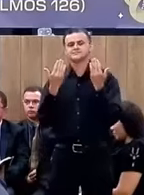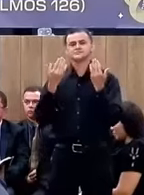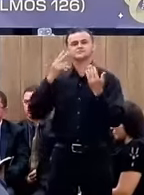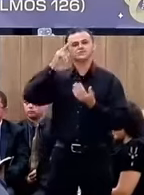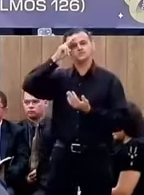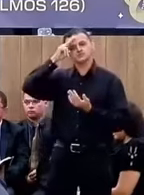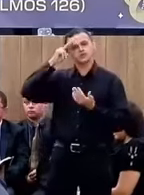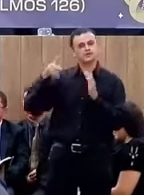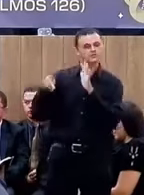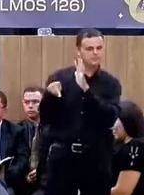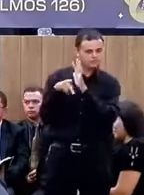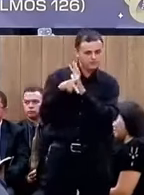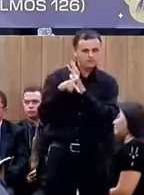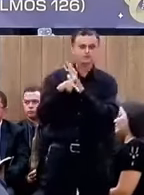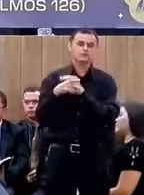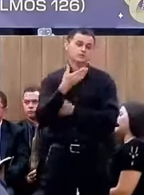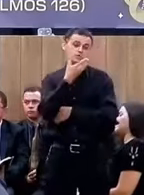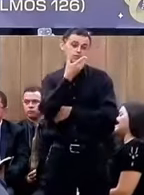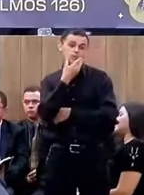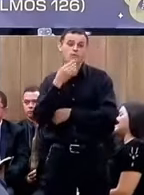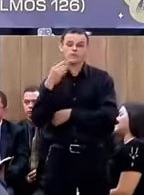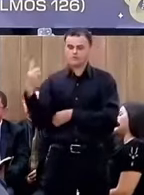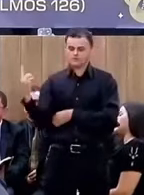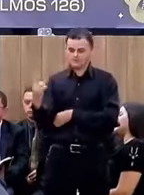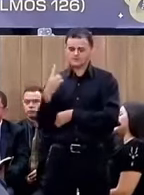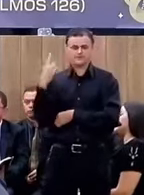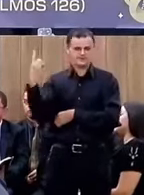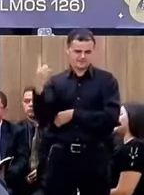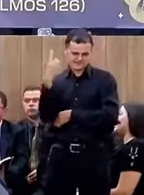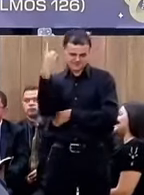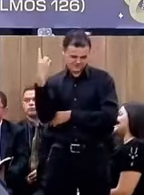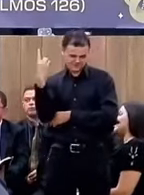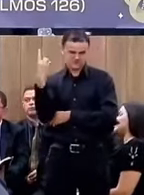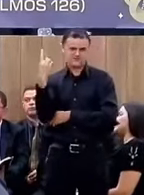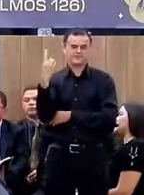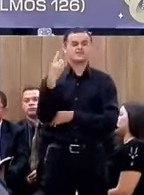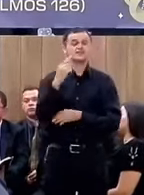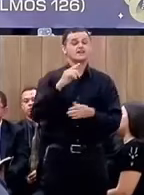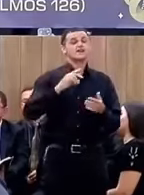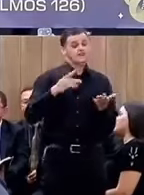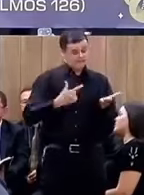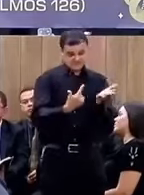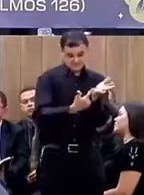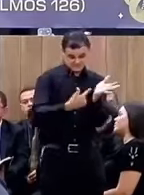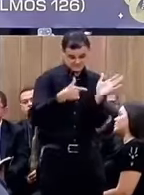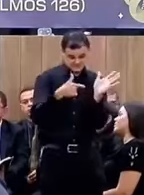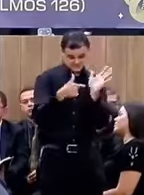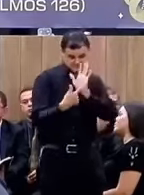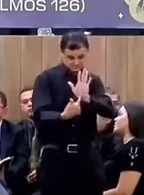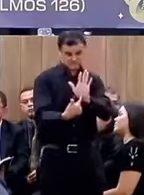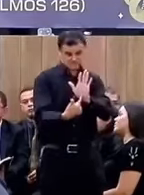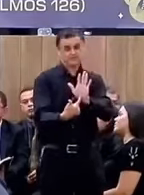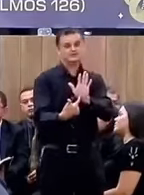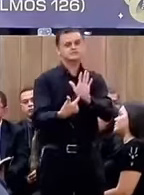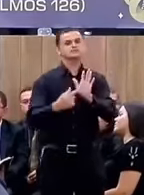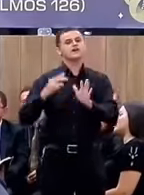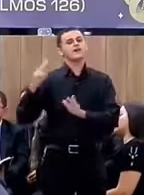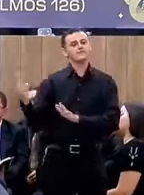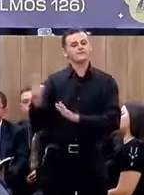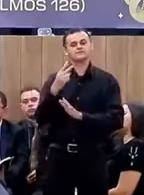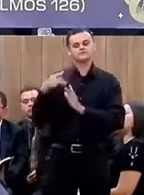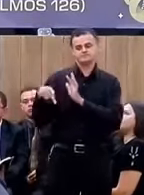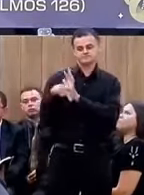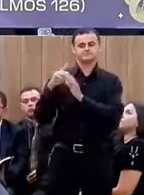de Davi. E nesse livro, A Vitória de Davi, ele diz que a vitória de